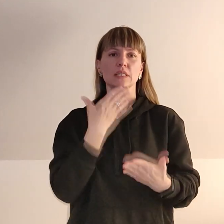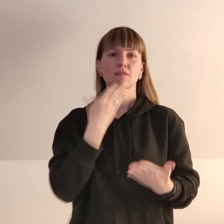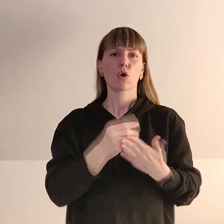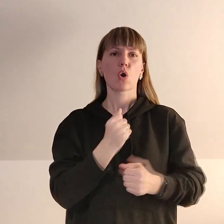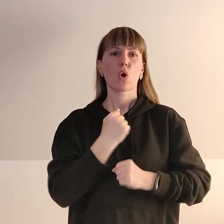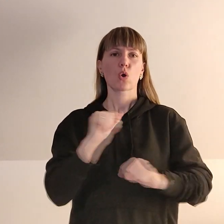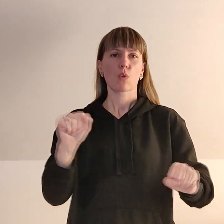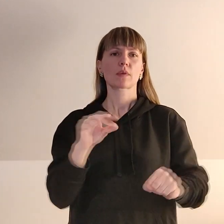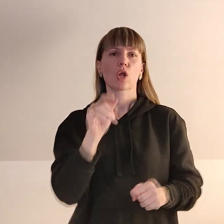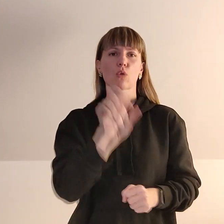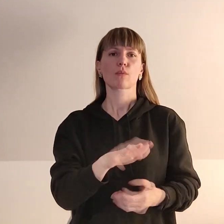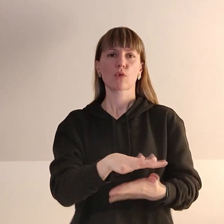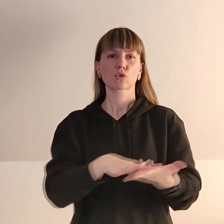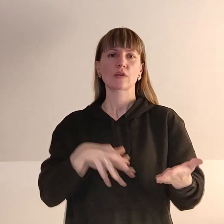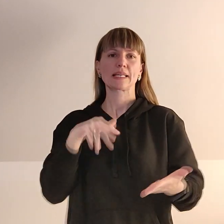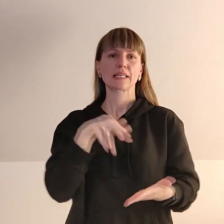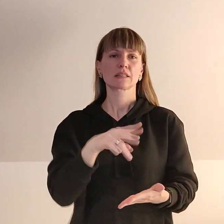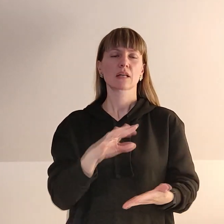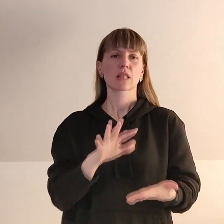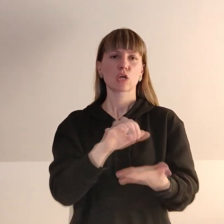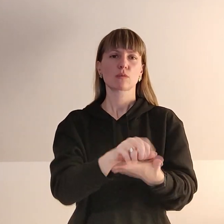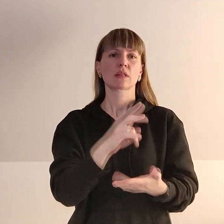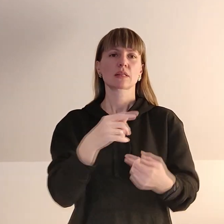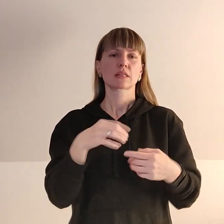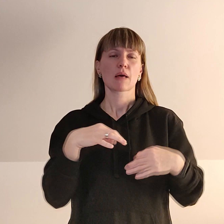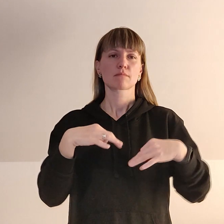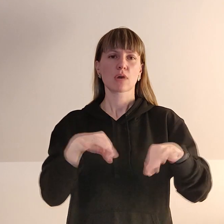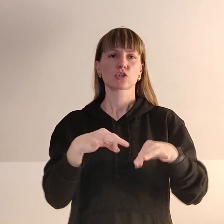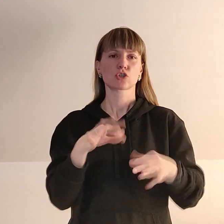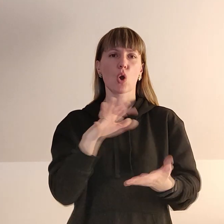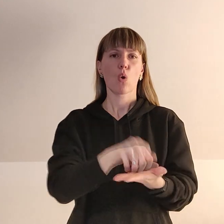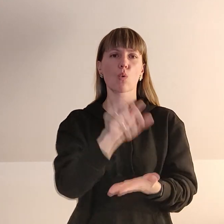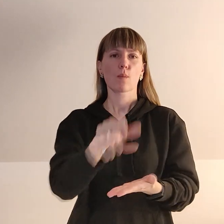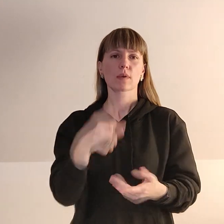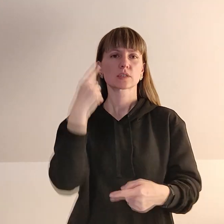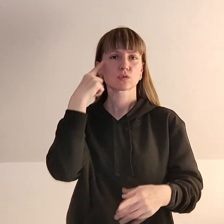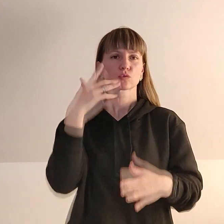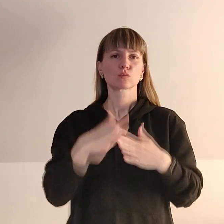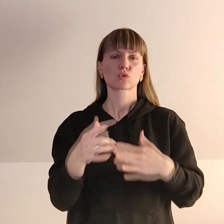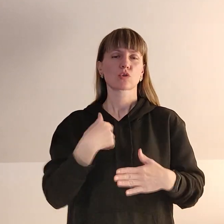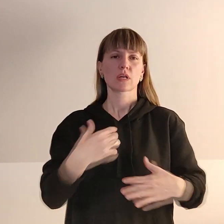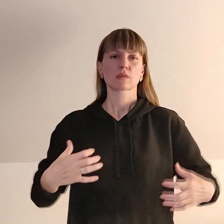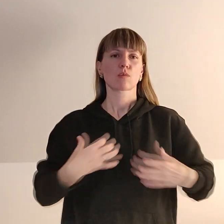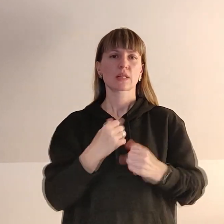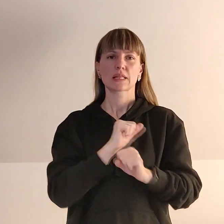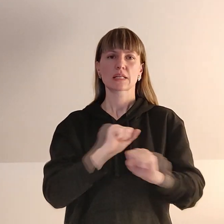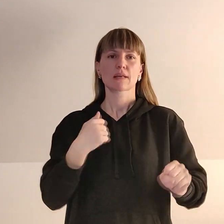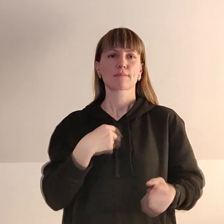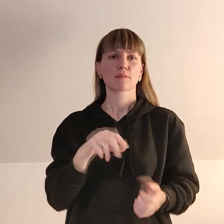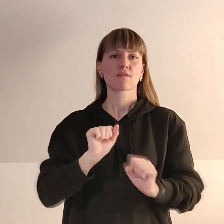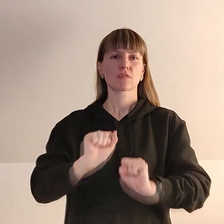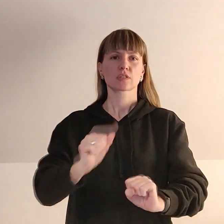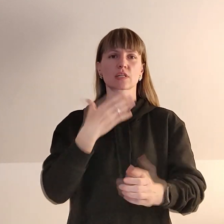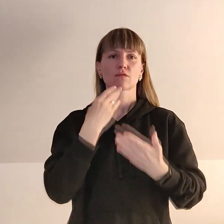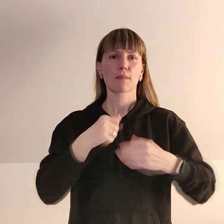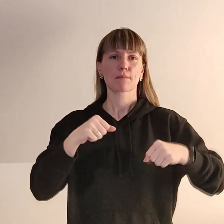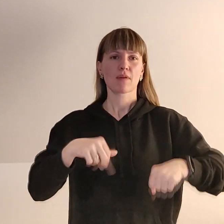люди продовжували йти і наступати на техніку окупанта і зрозуміли, що нас не залякати. Ми відстояли своє право виходити на такі